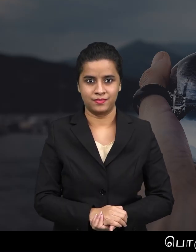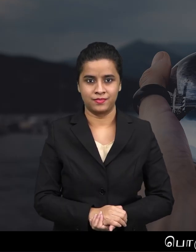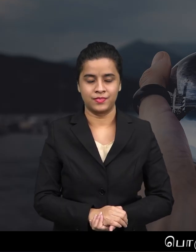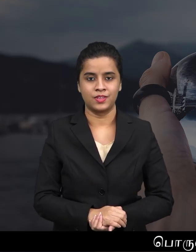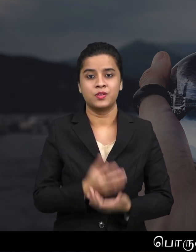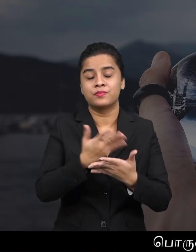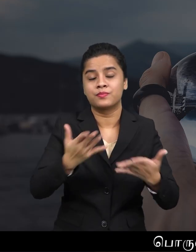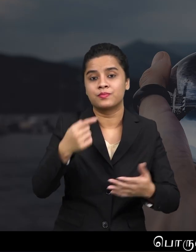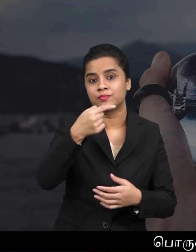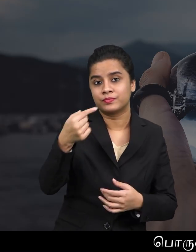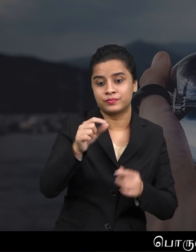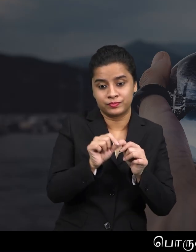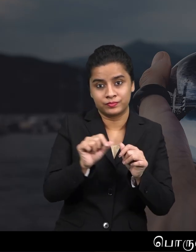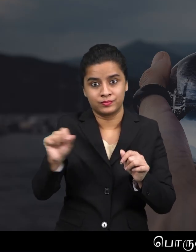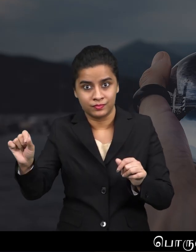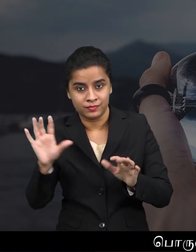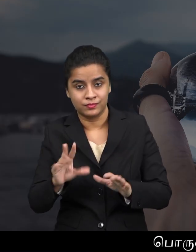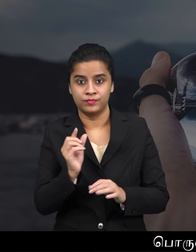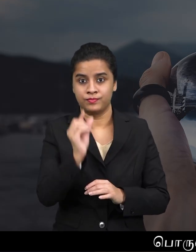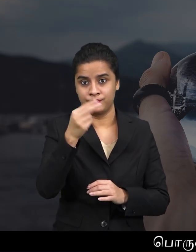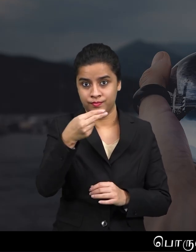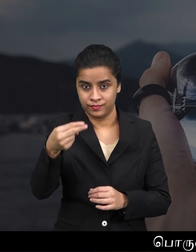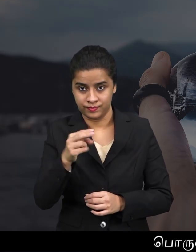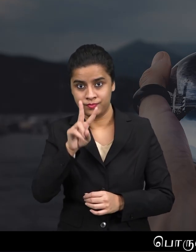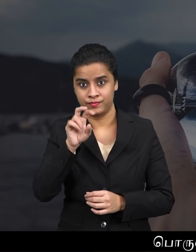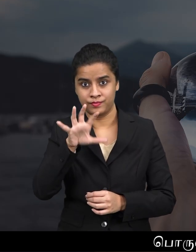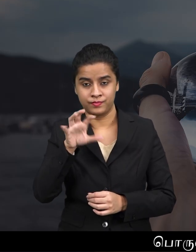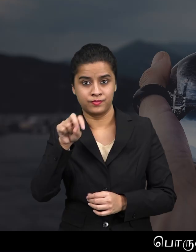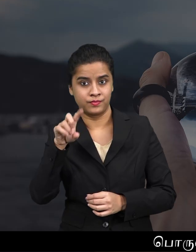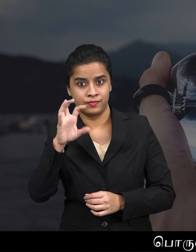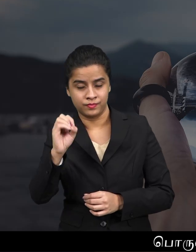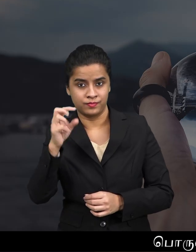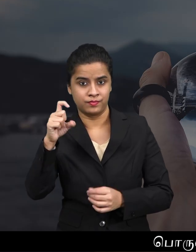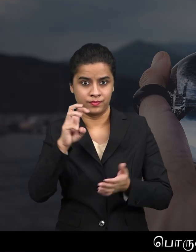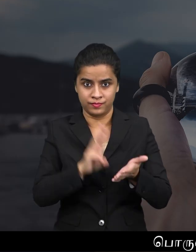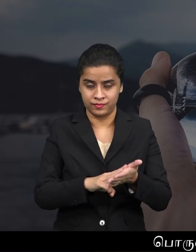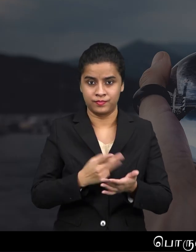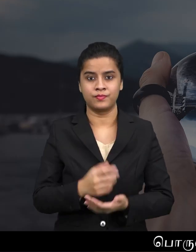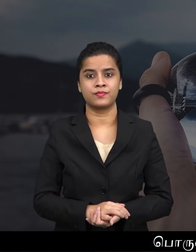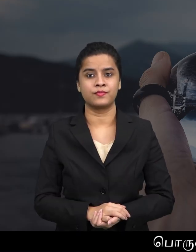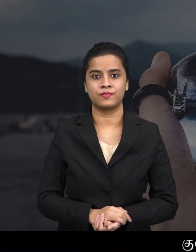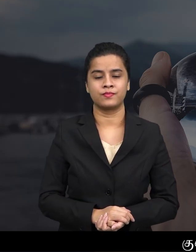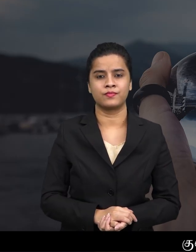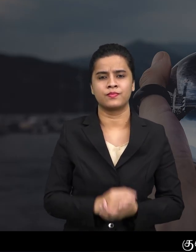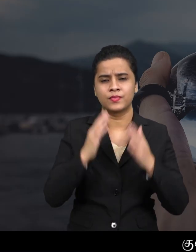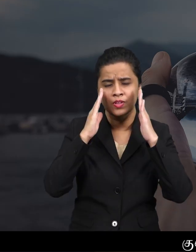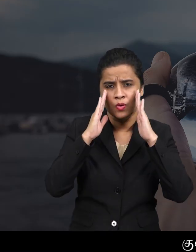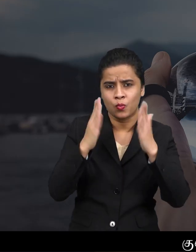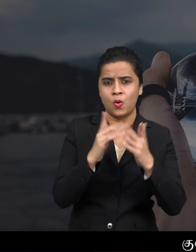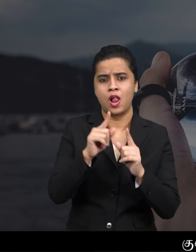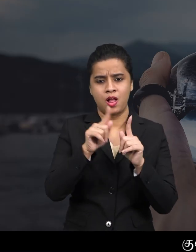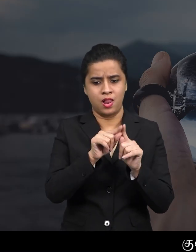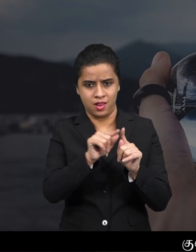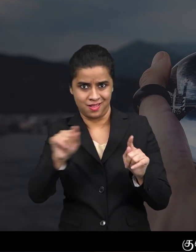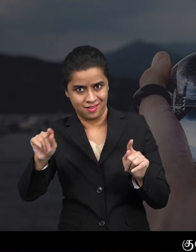சென்டிமீட்டர். பொருள் கழித்தல் தொலைவு u ஈடு கழித்தல் 25.0 சென்டிமீட்டர். குவிய நீளம்